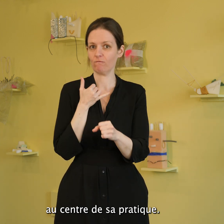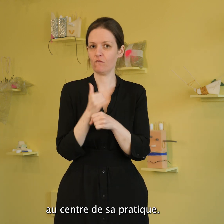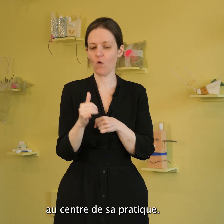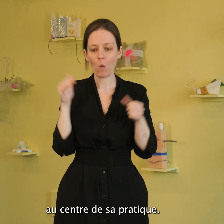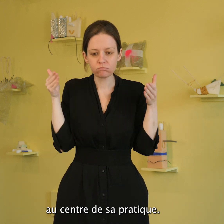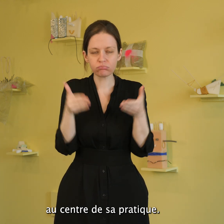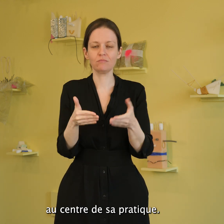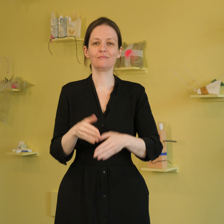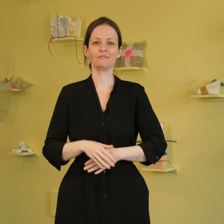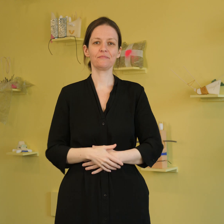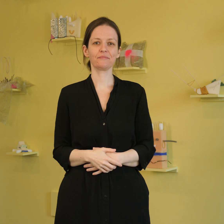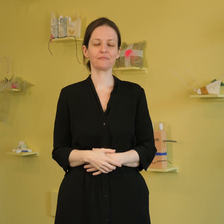sa pratique.